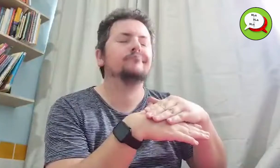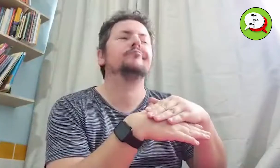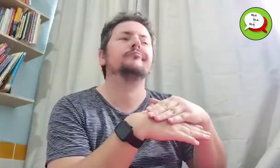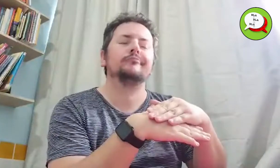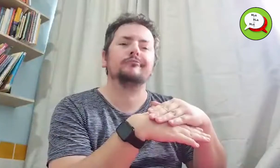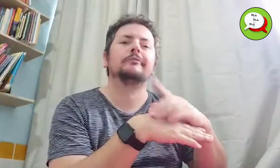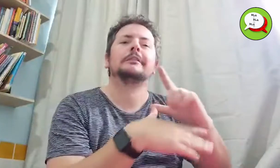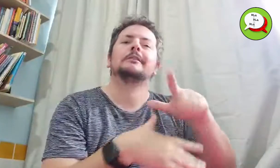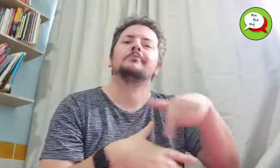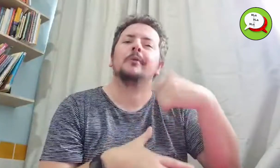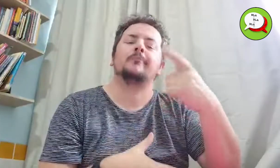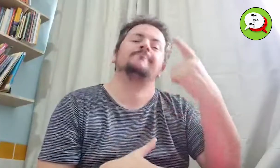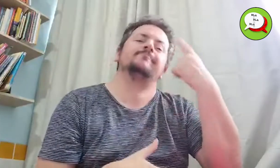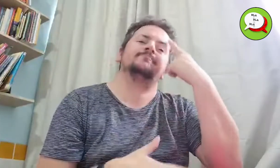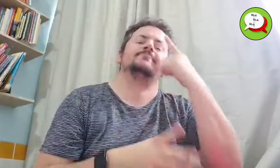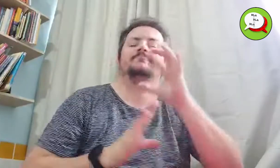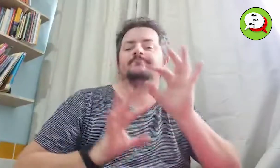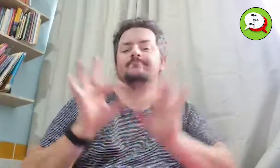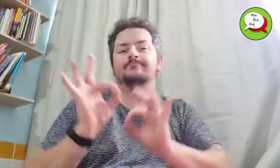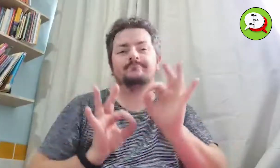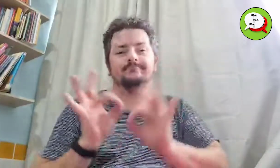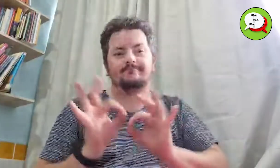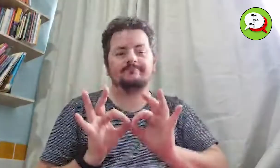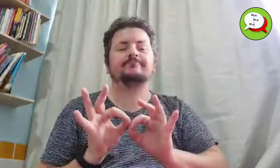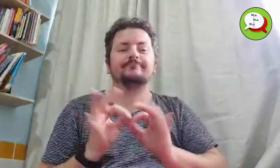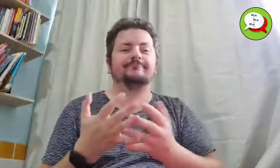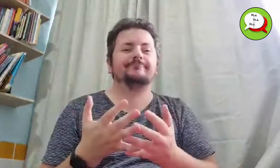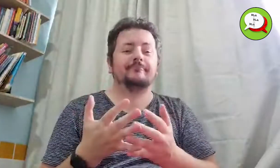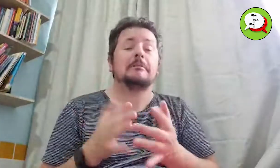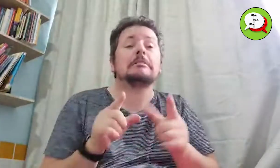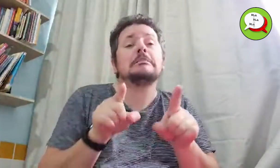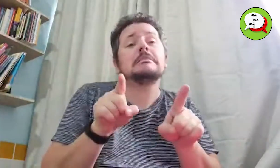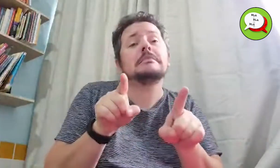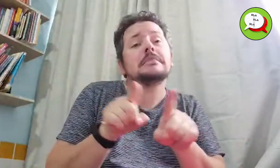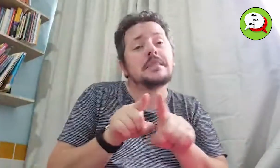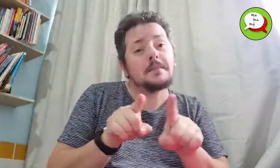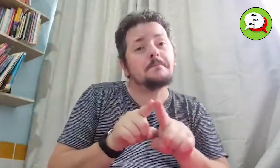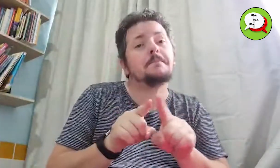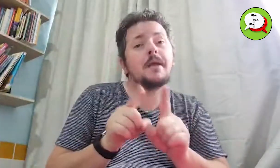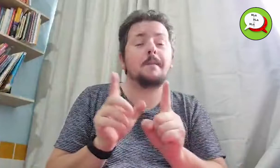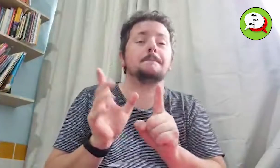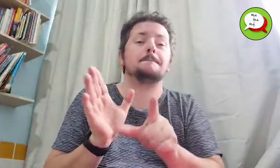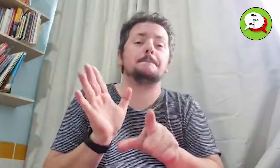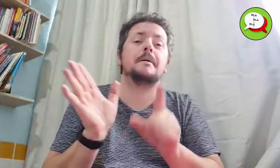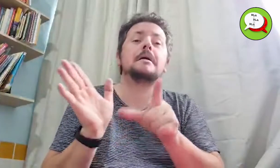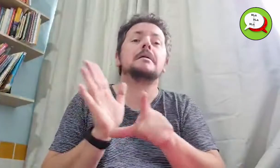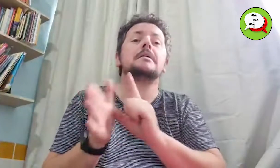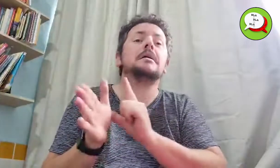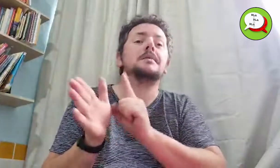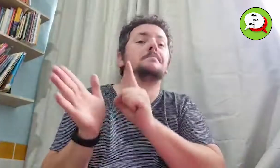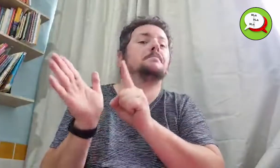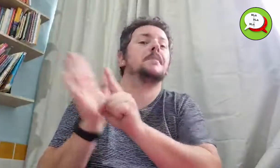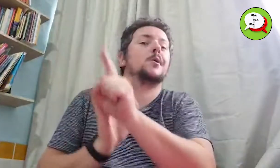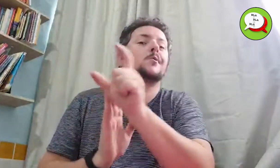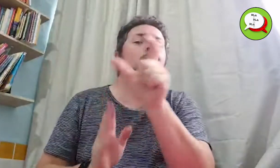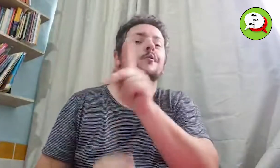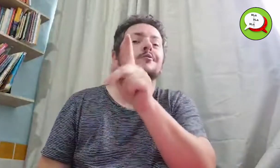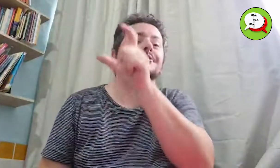para o planejamento, as conversas que ele gostava, utilizar toda essa estratégia para o